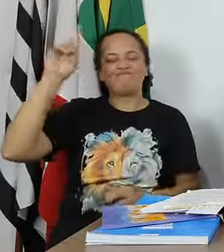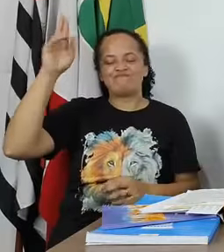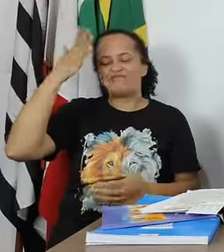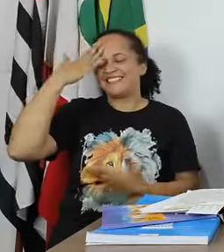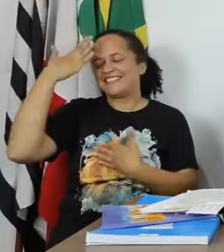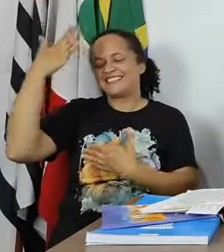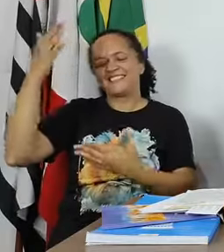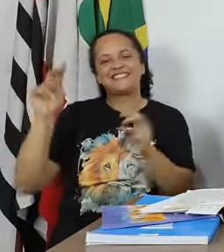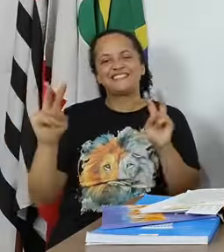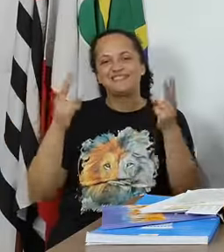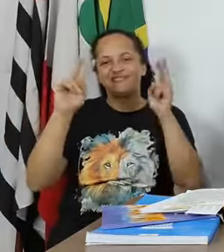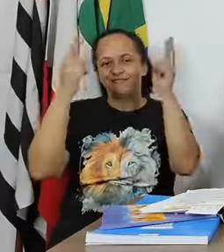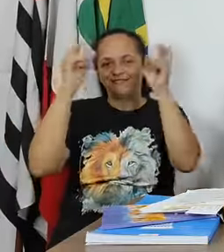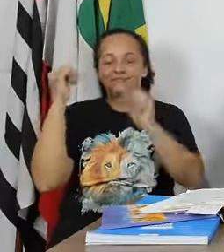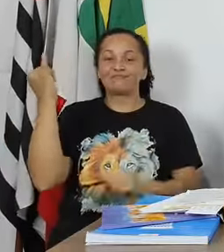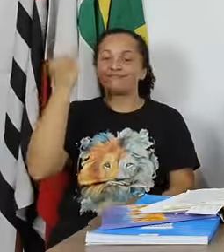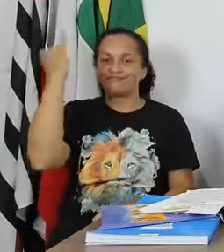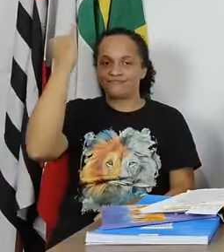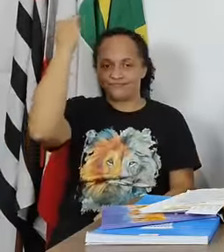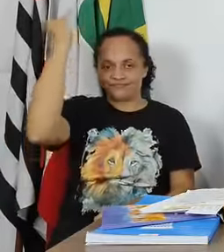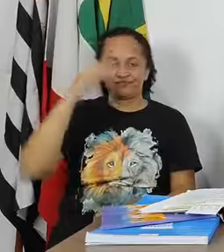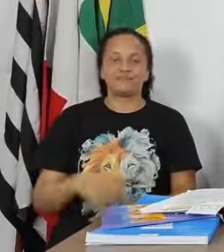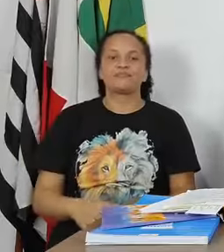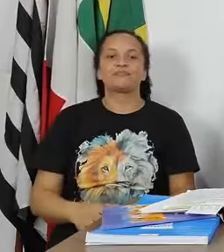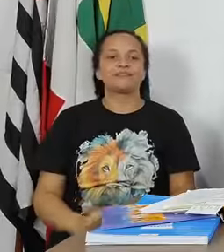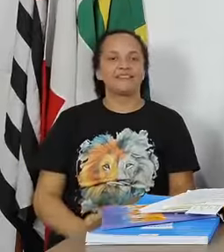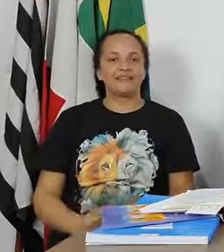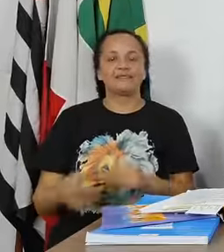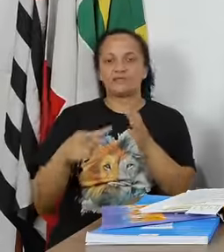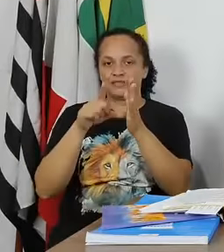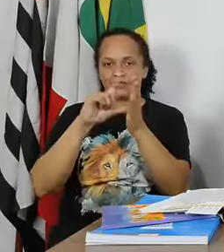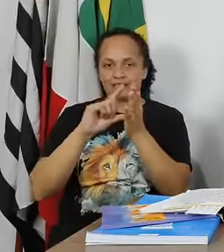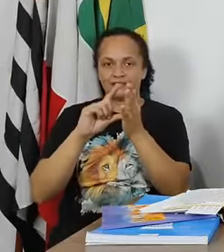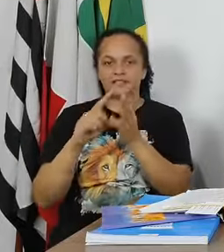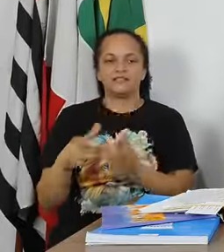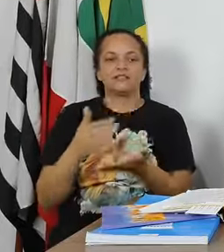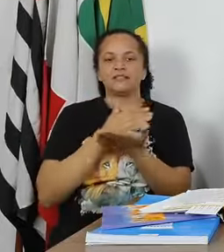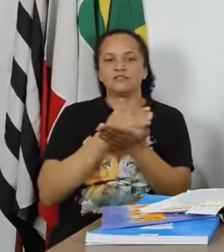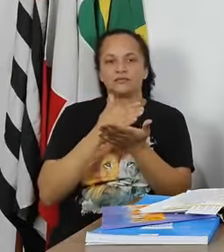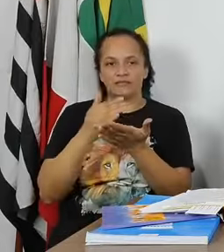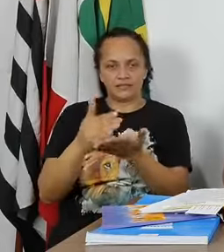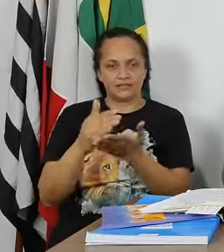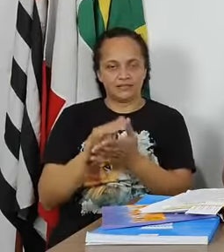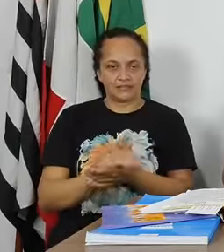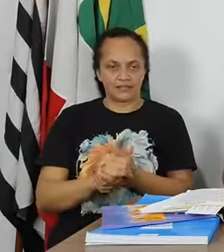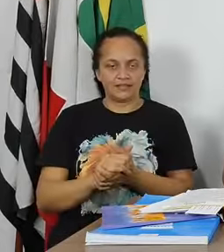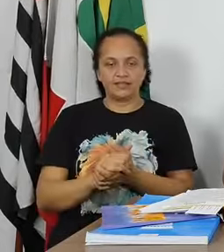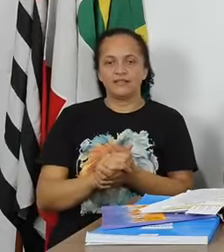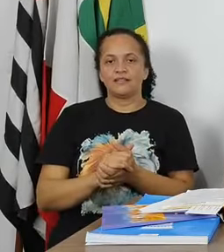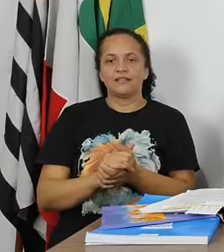é importante, né? Mas antes, gostaria, antes de a gente começar a ministrar a